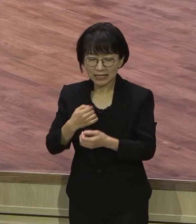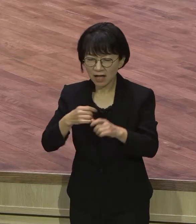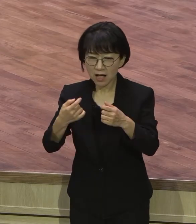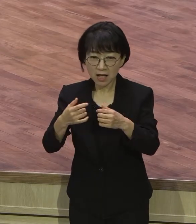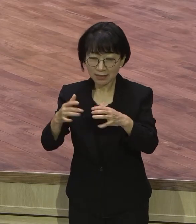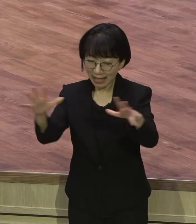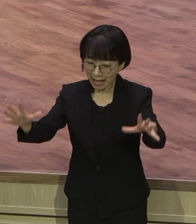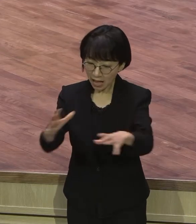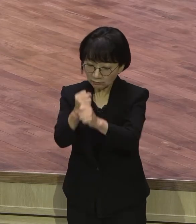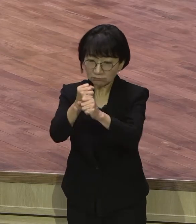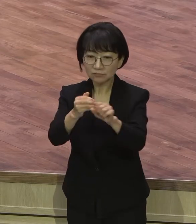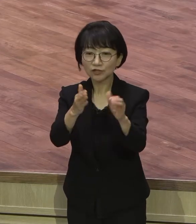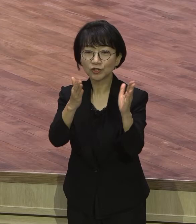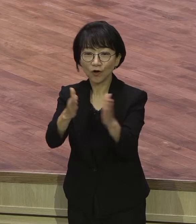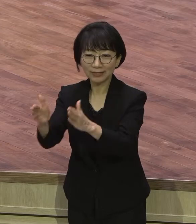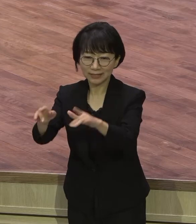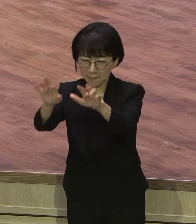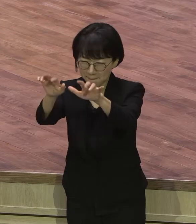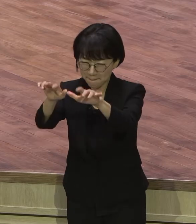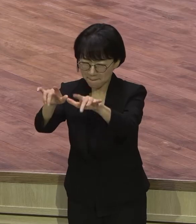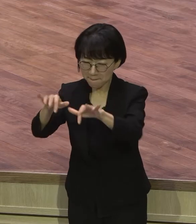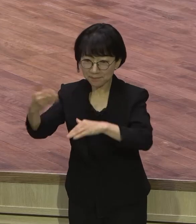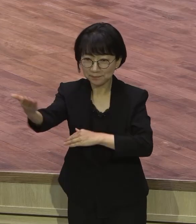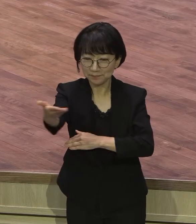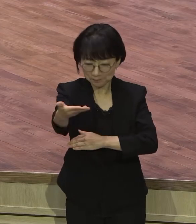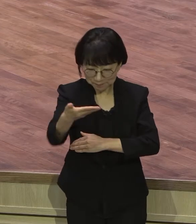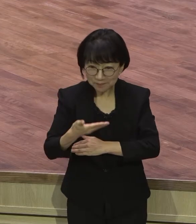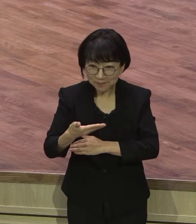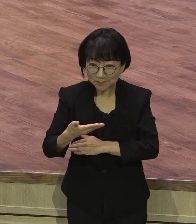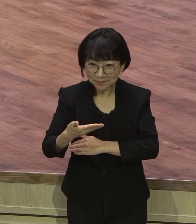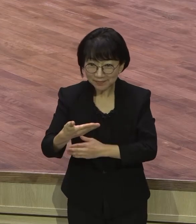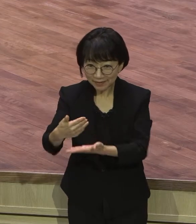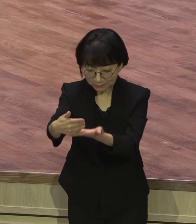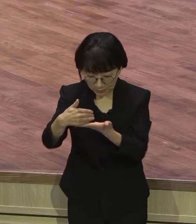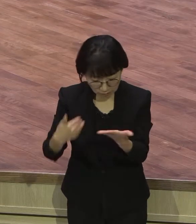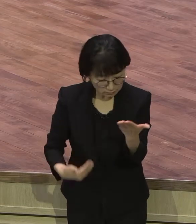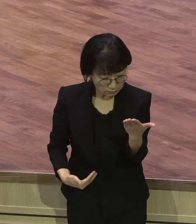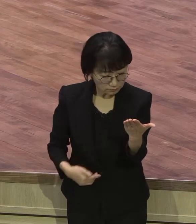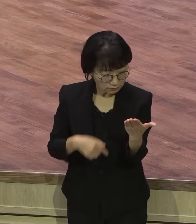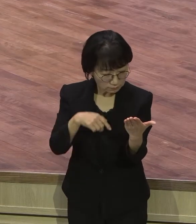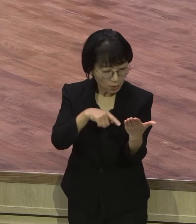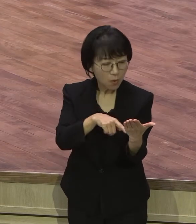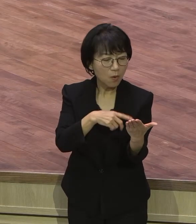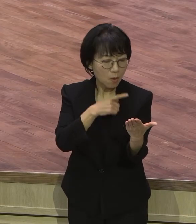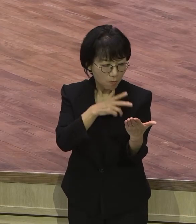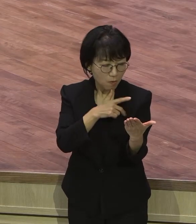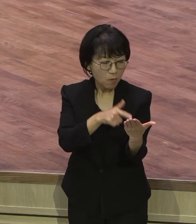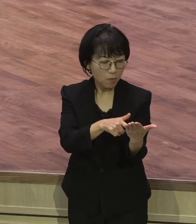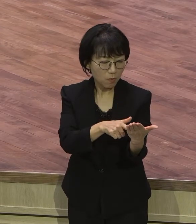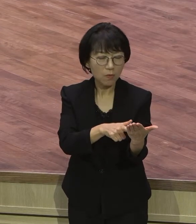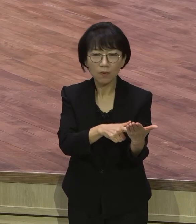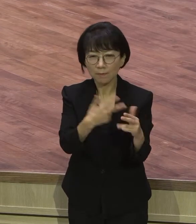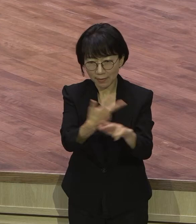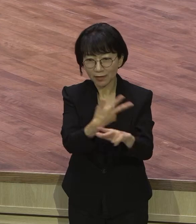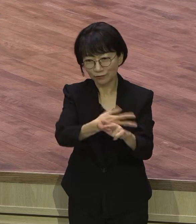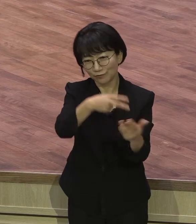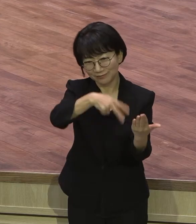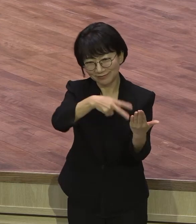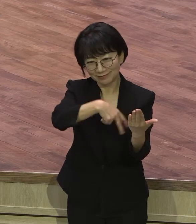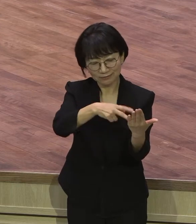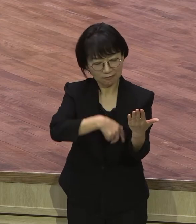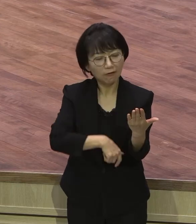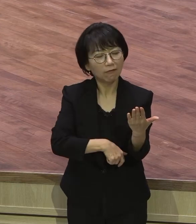올려줘요. 감사한 사람들. 그 제가 매주 그거 보죠. 아, 이런